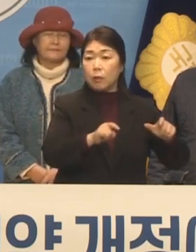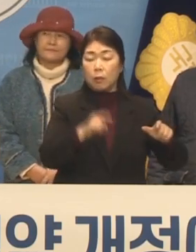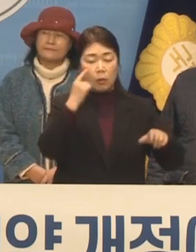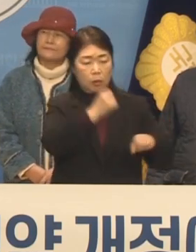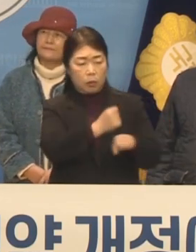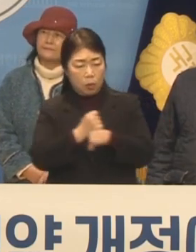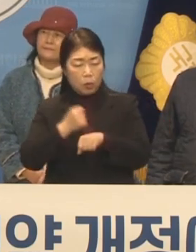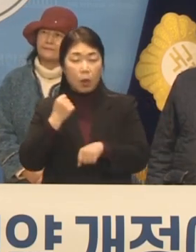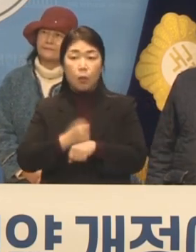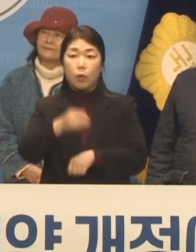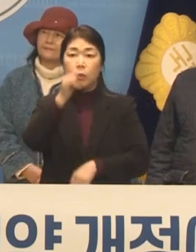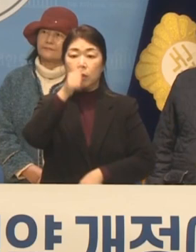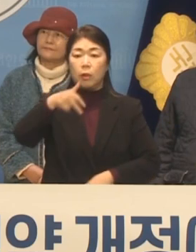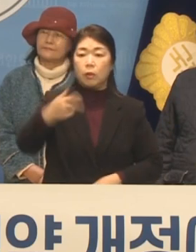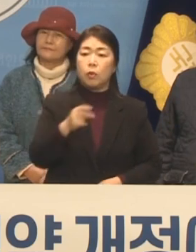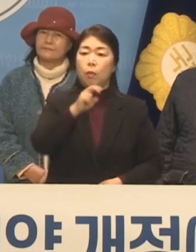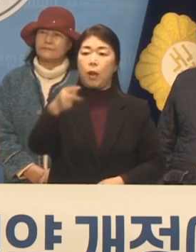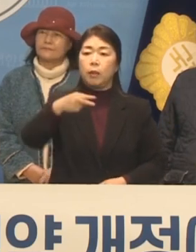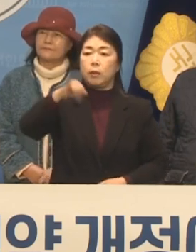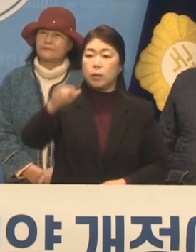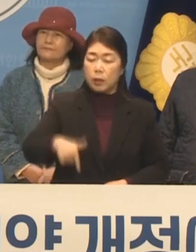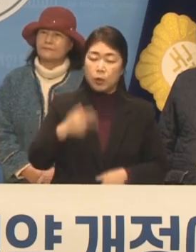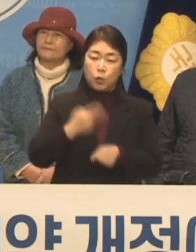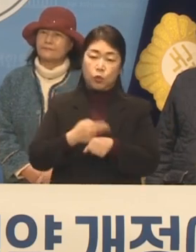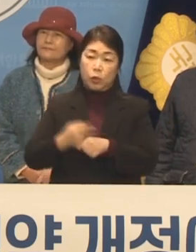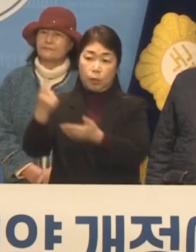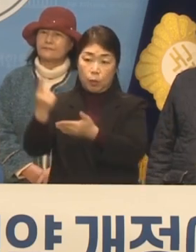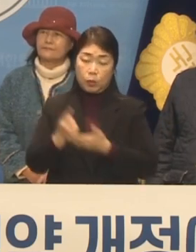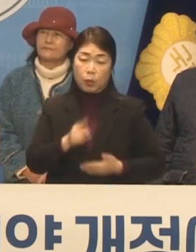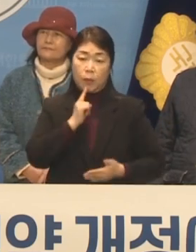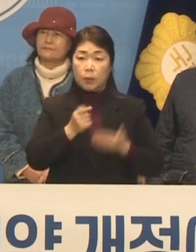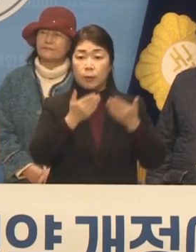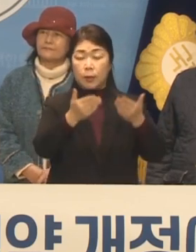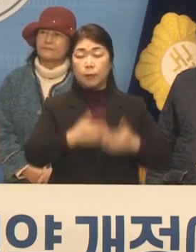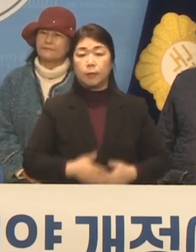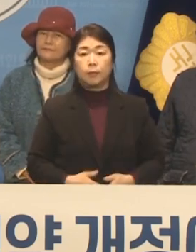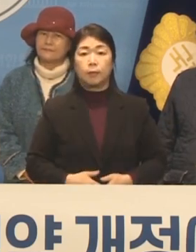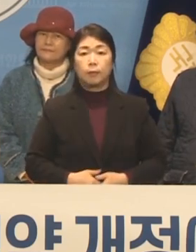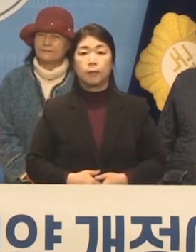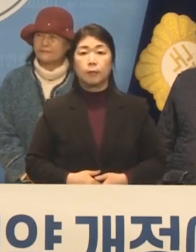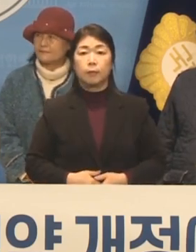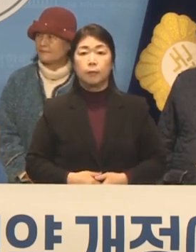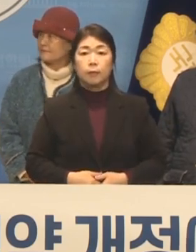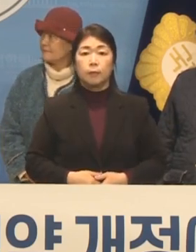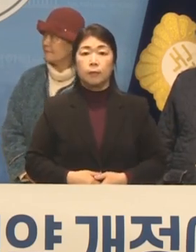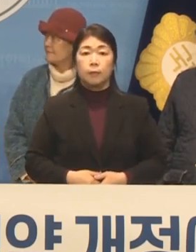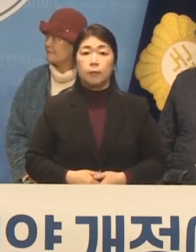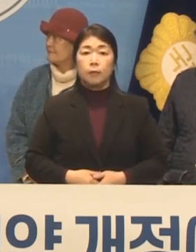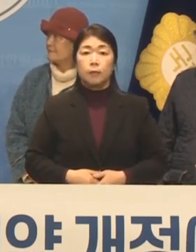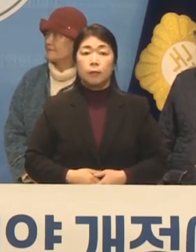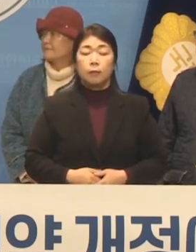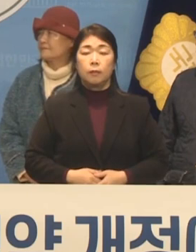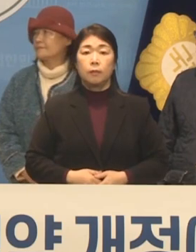하고 계시는 조만수 교수님을 모시고 기자회견을 진행하도록 하겠습니다.